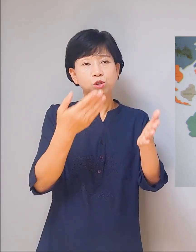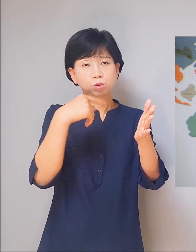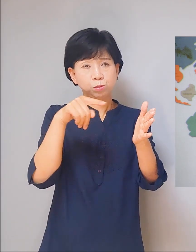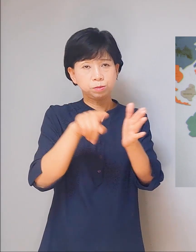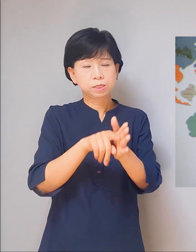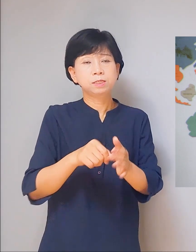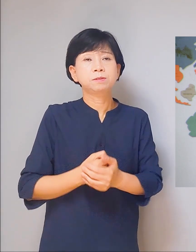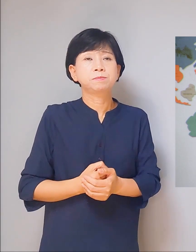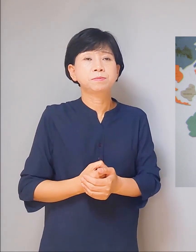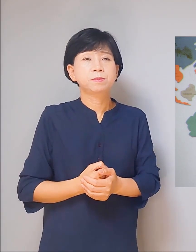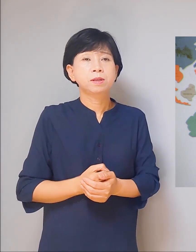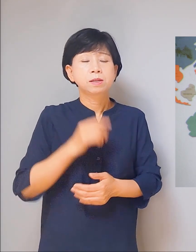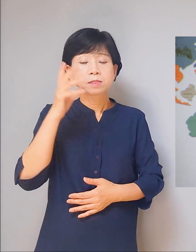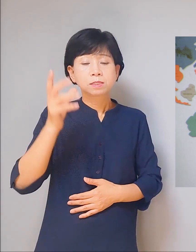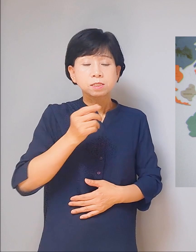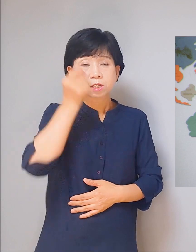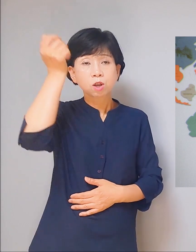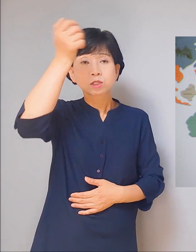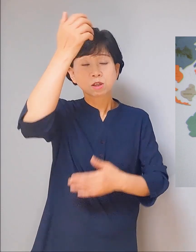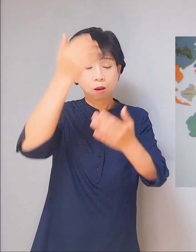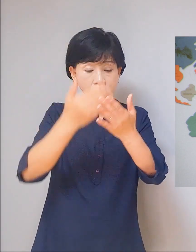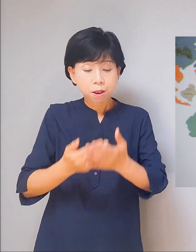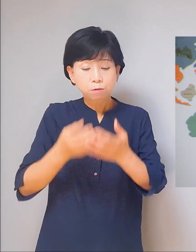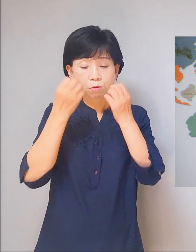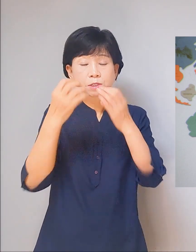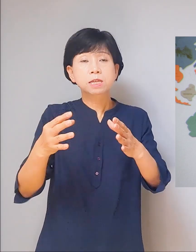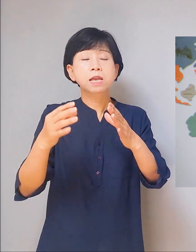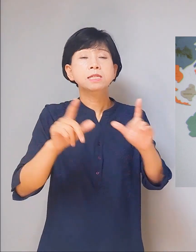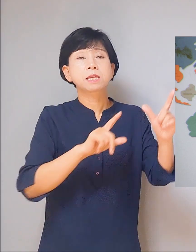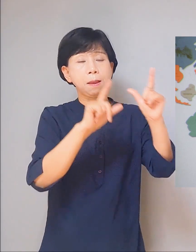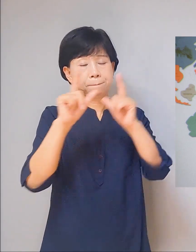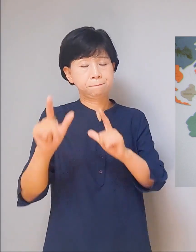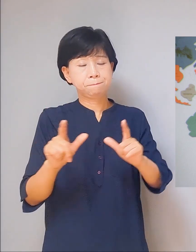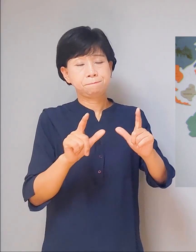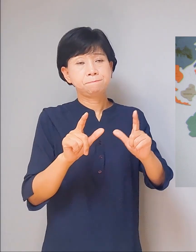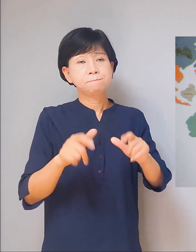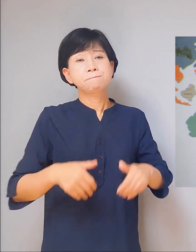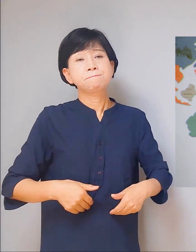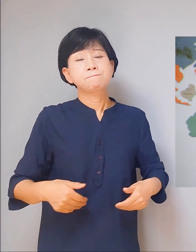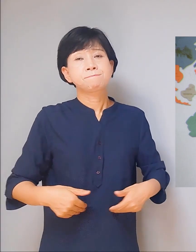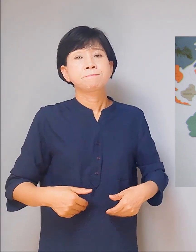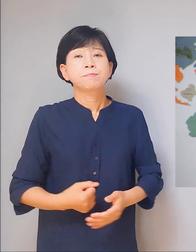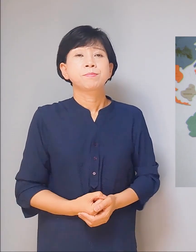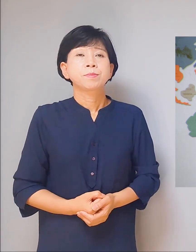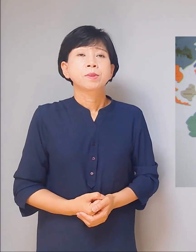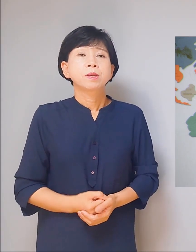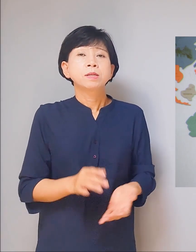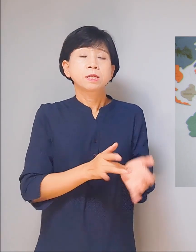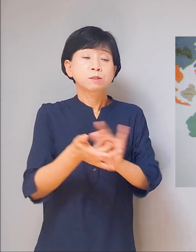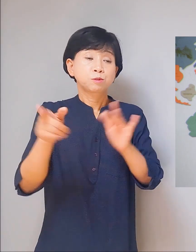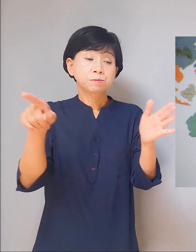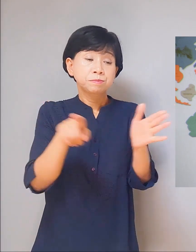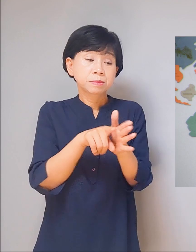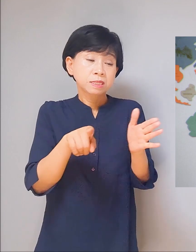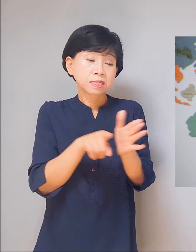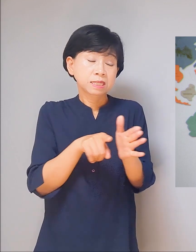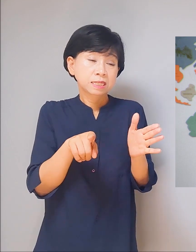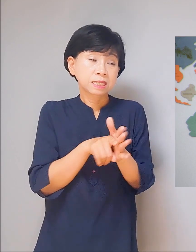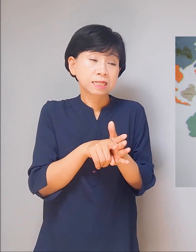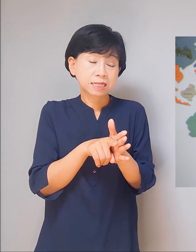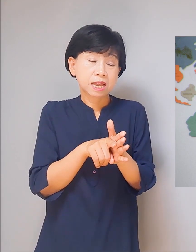새 삶을 살아가야 될 줄 믿습니다. 나 예수님 믿는데요? 그러면 됐잖아요. 아니에요.